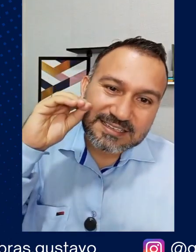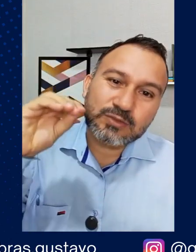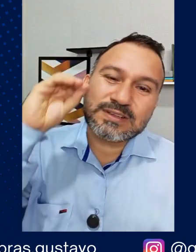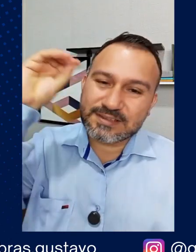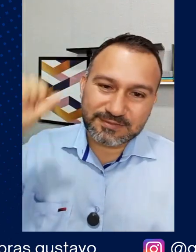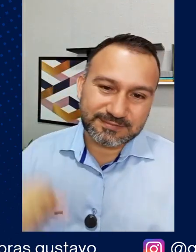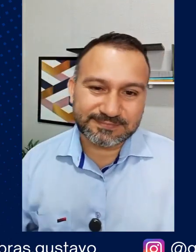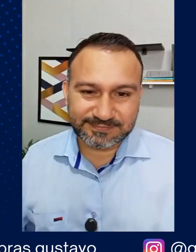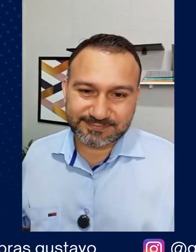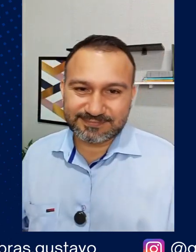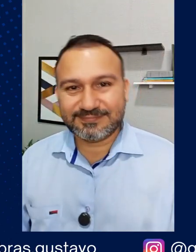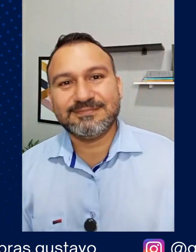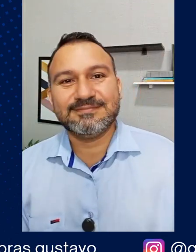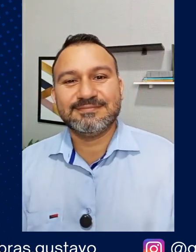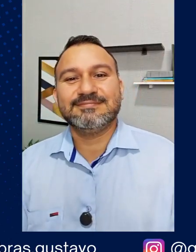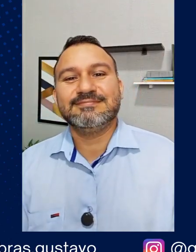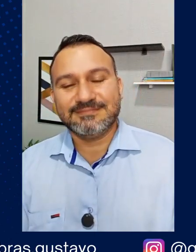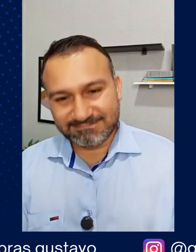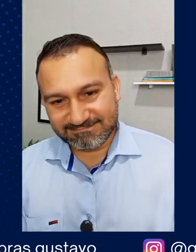aquela situação.